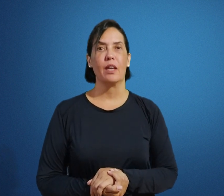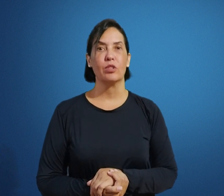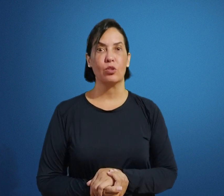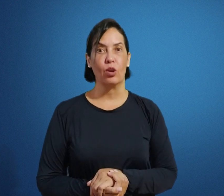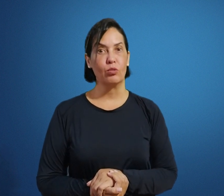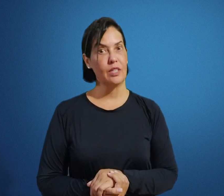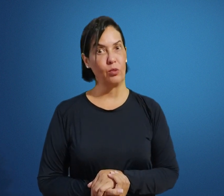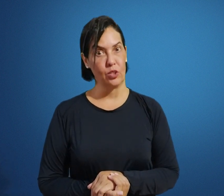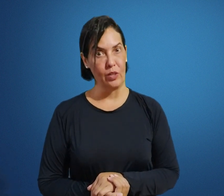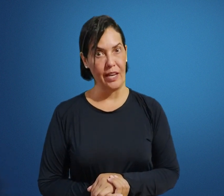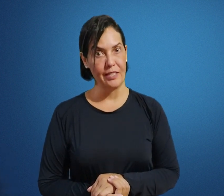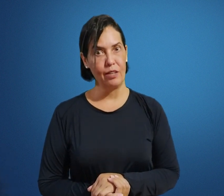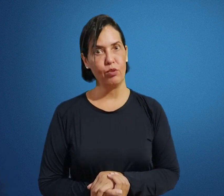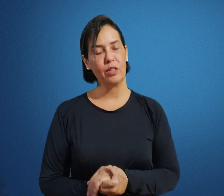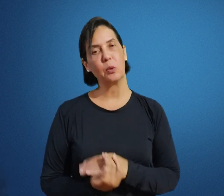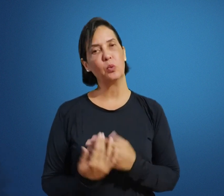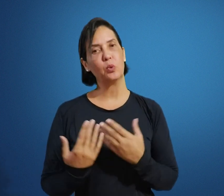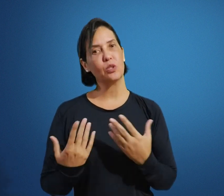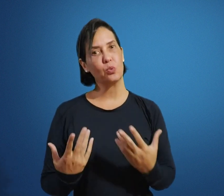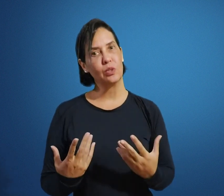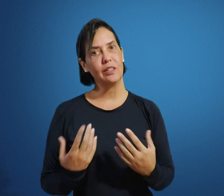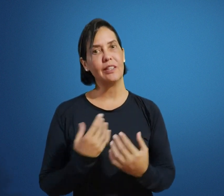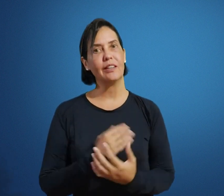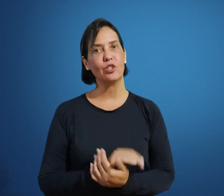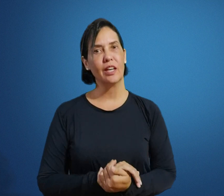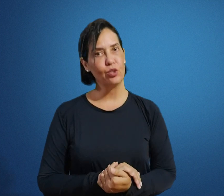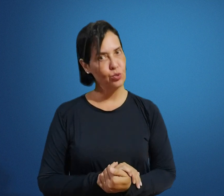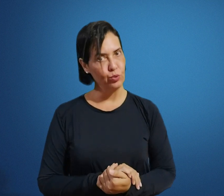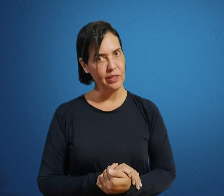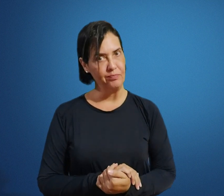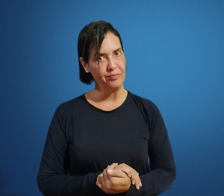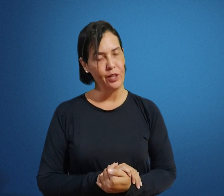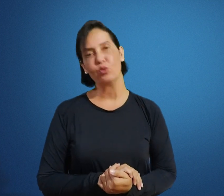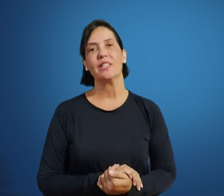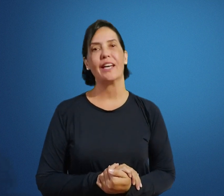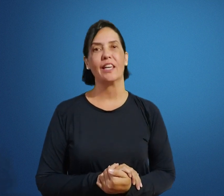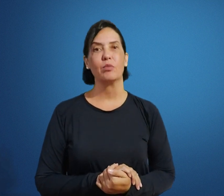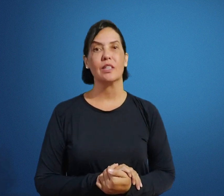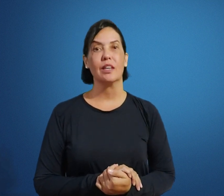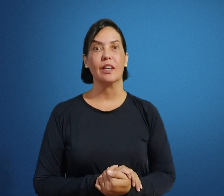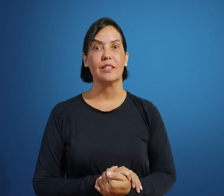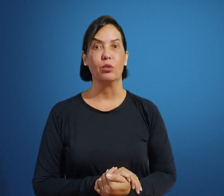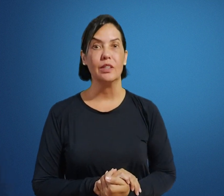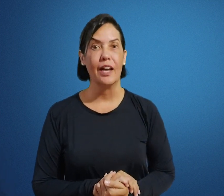aspectos históricos e educacionais envolvendo a cultura surda e a identidade surda. Utilizaremos aqui nesta